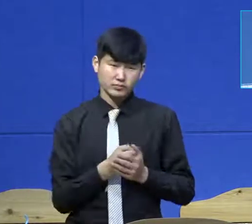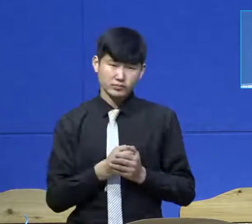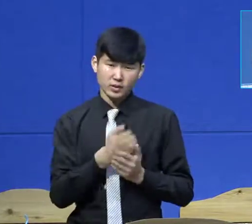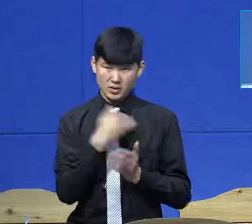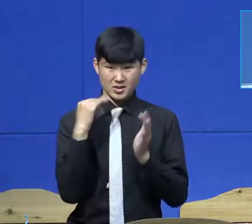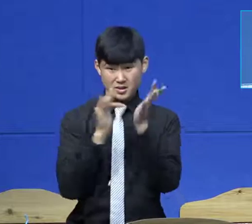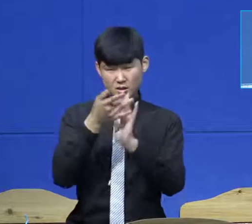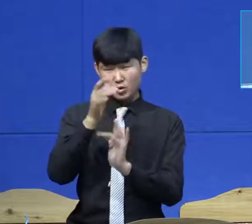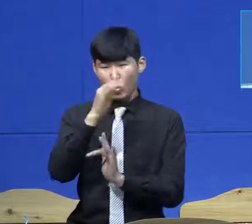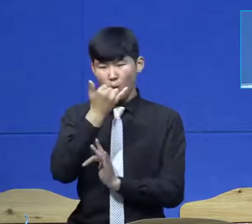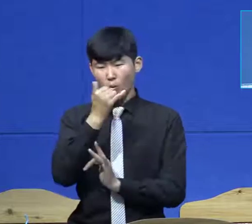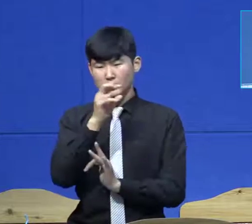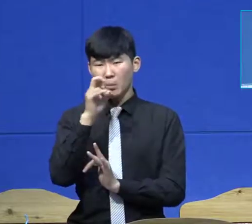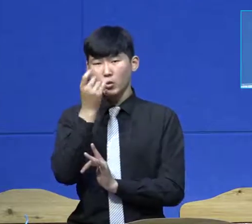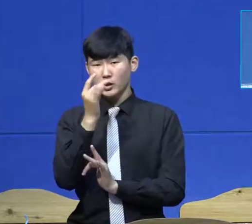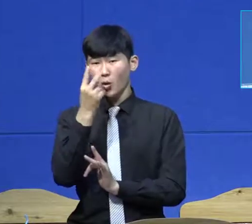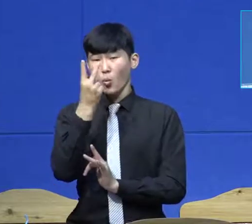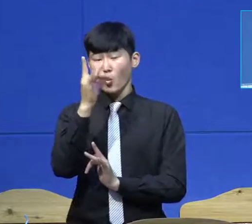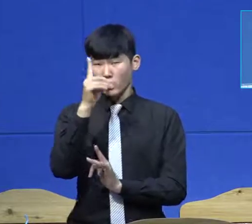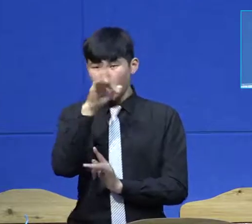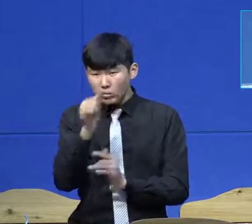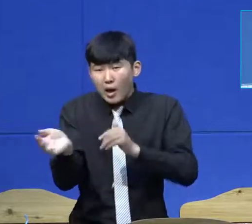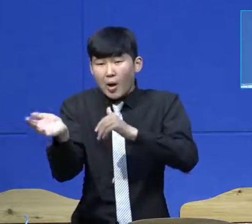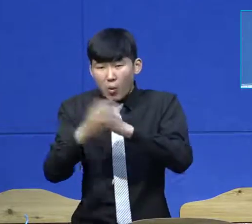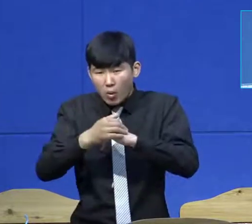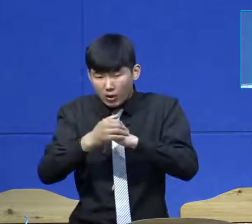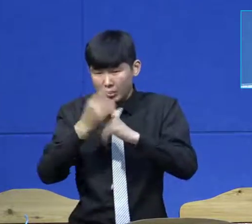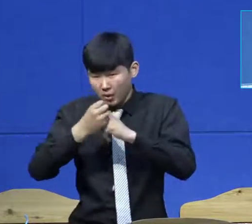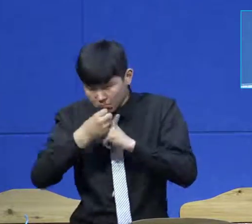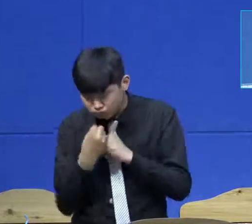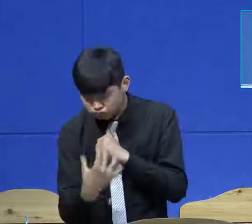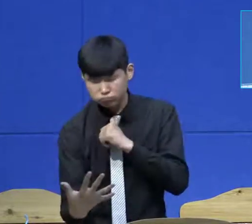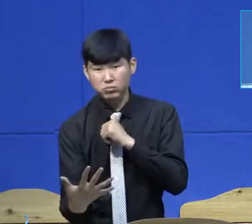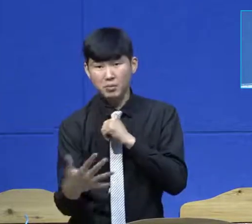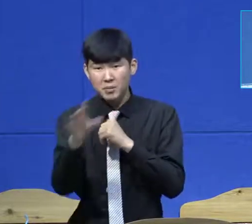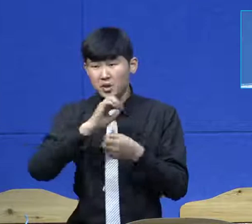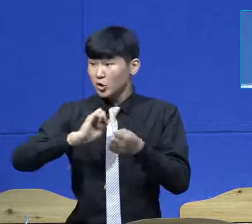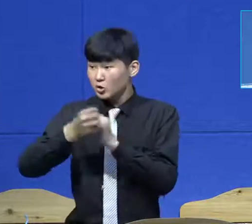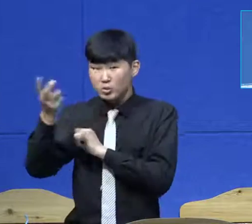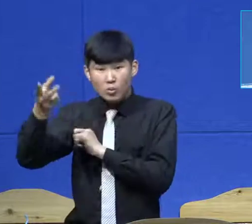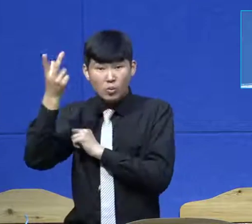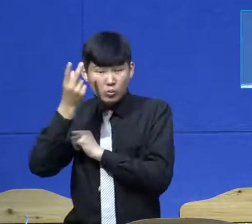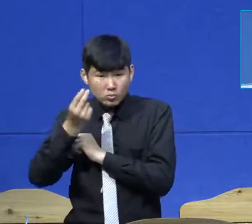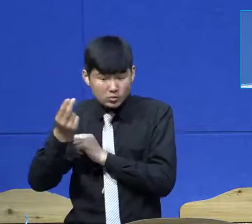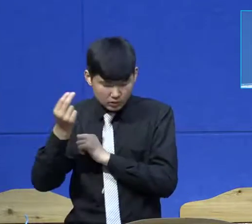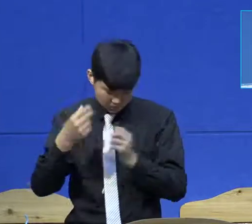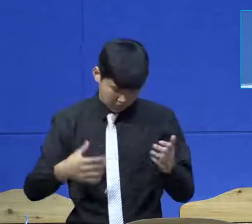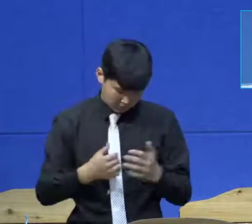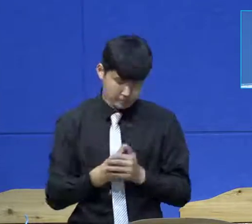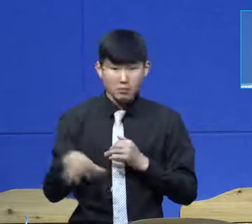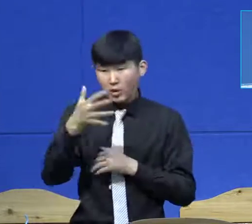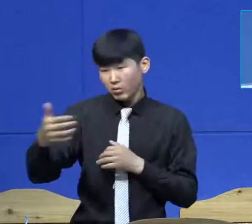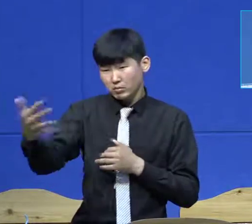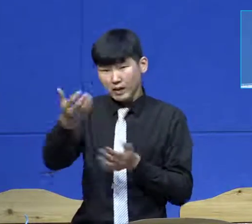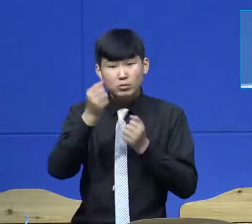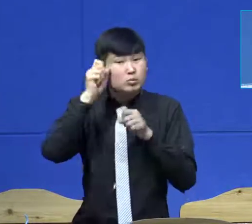Эзэн Есүс бол улаан буудаа нэг үр болоод үхээд олон үрийг бий болгосон. Бид нар эзний гүйцээсэн үннийг хурааж авахын